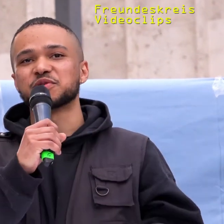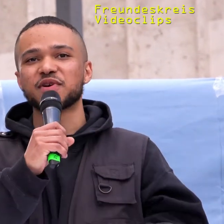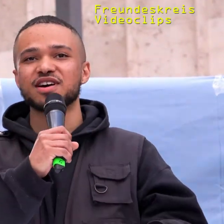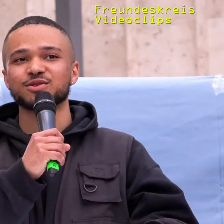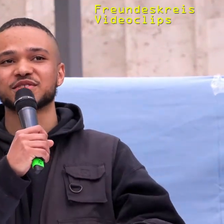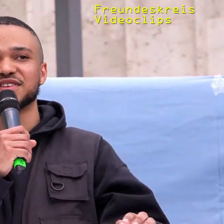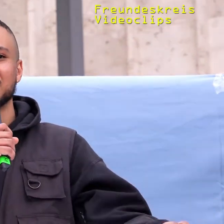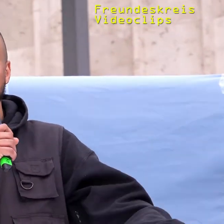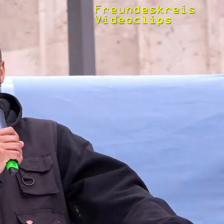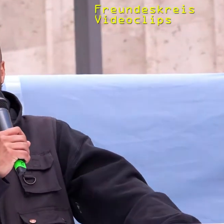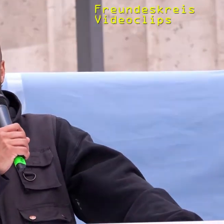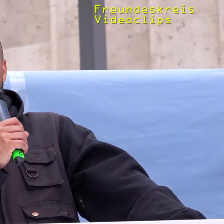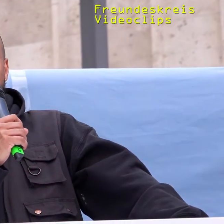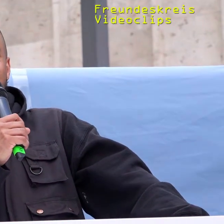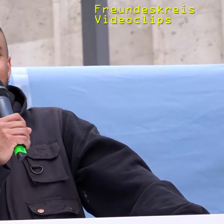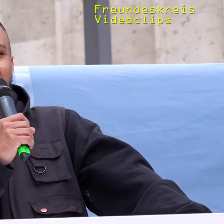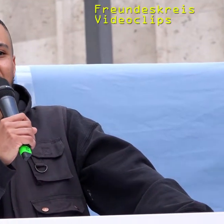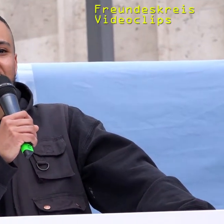Ey, ich bin sprachlos, ne?